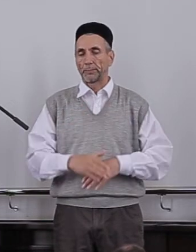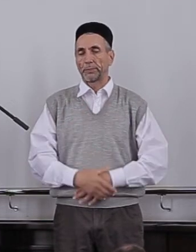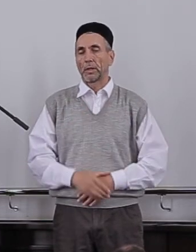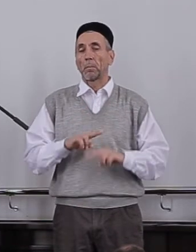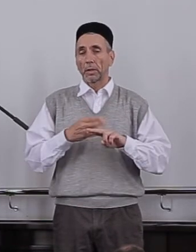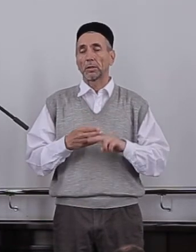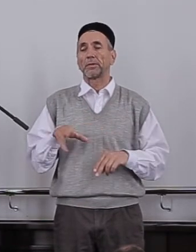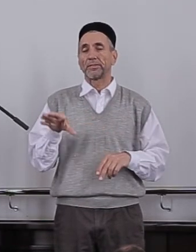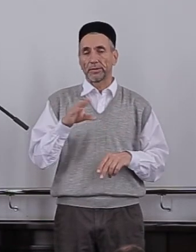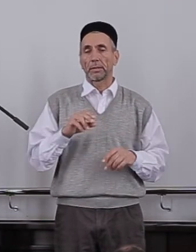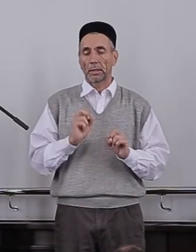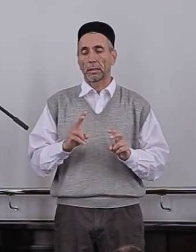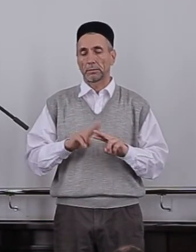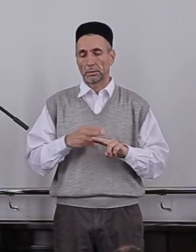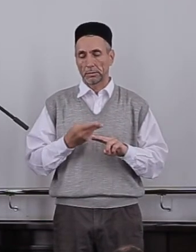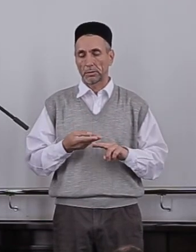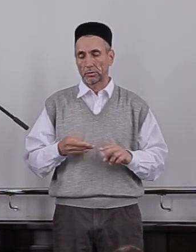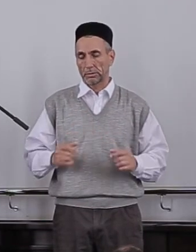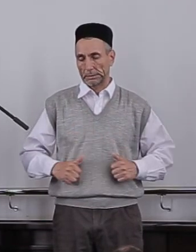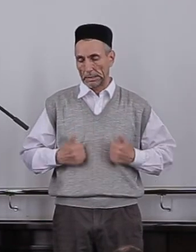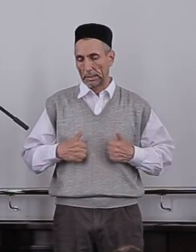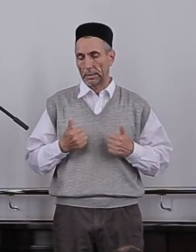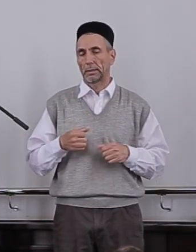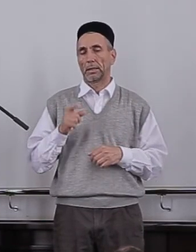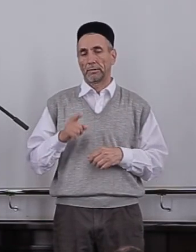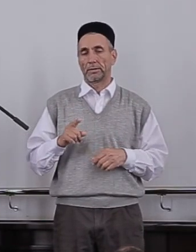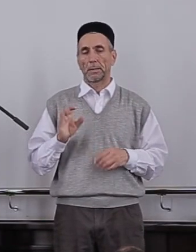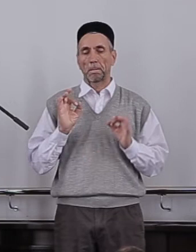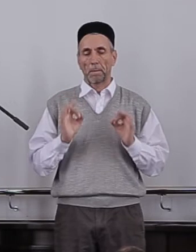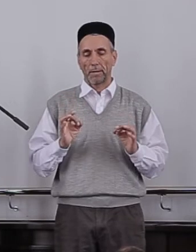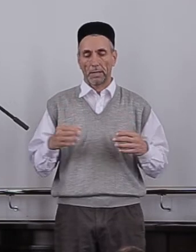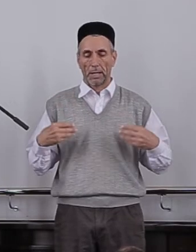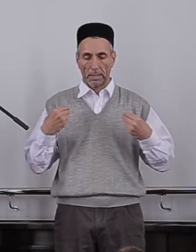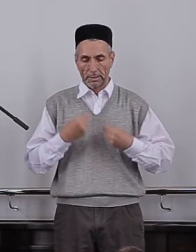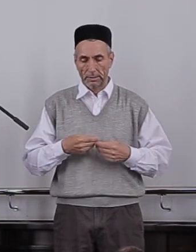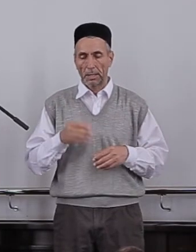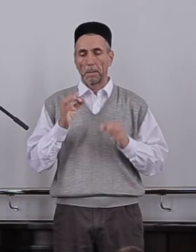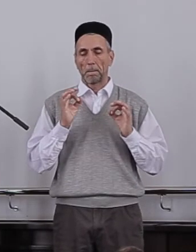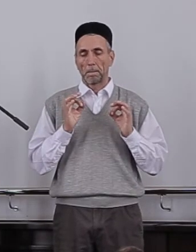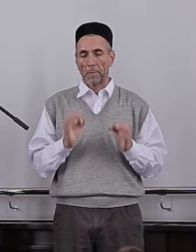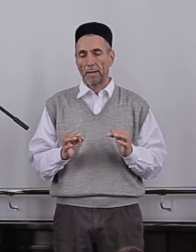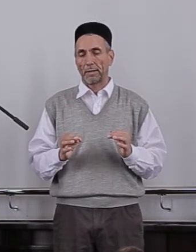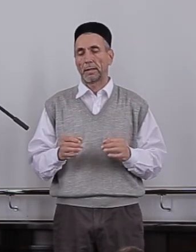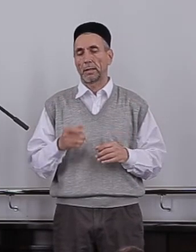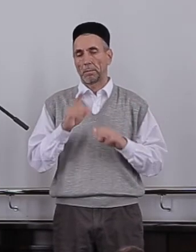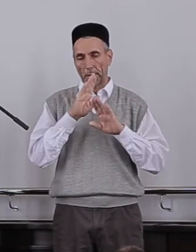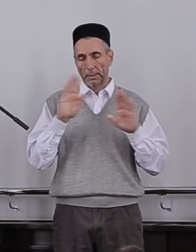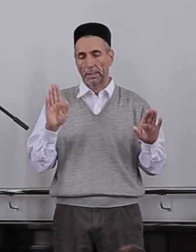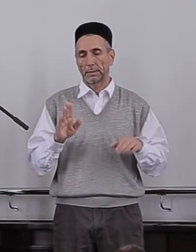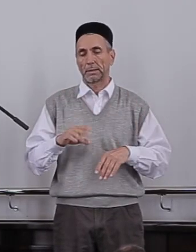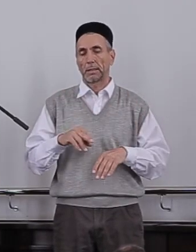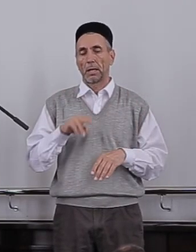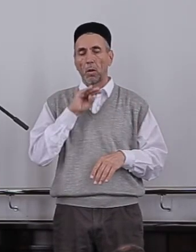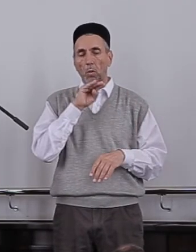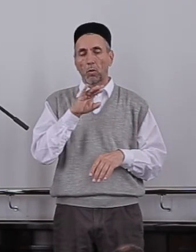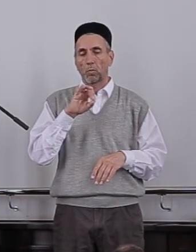şuna bir eski teşrikatı geçmez. İkamallerimizin doğru getirirge, kiyimimizin doğru getirirge, hem de hürmet edeceğim ama.